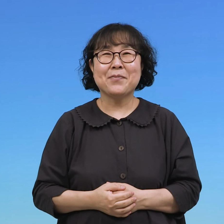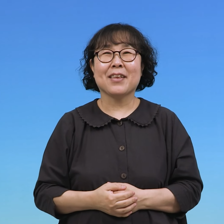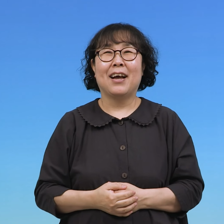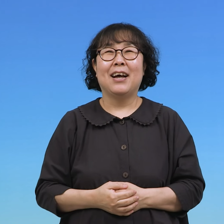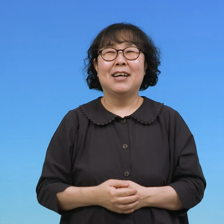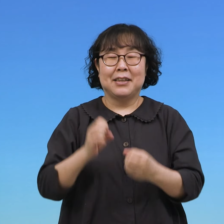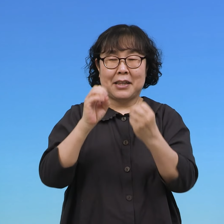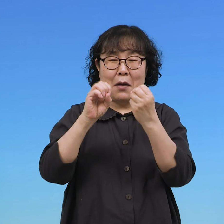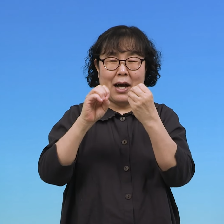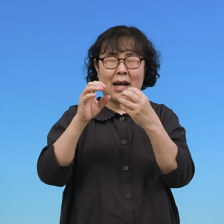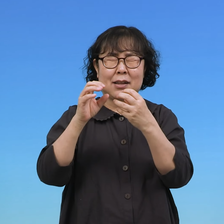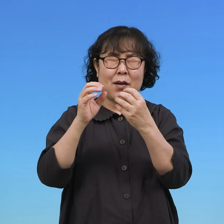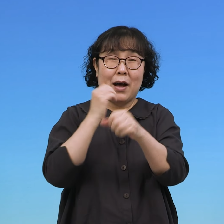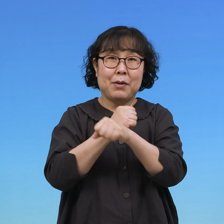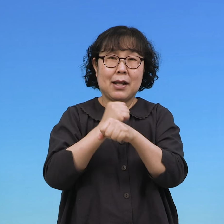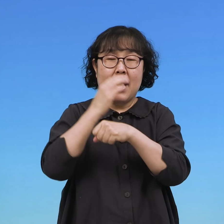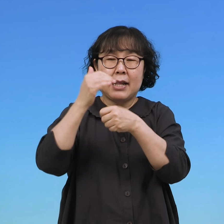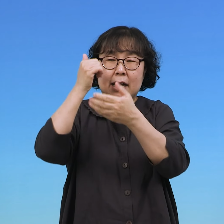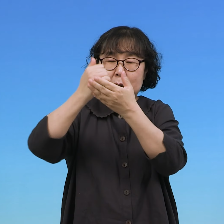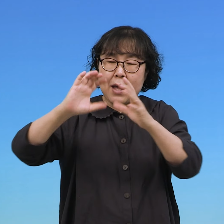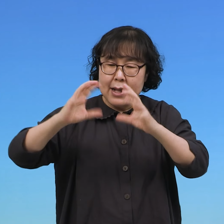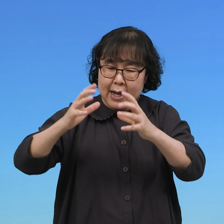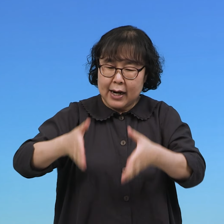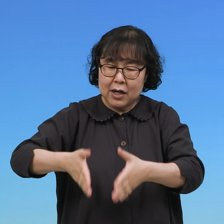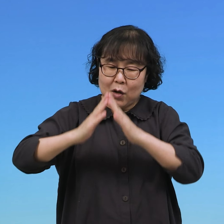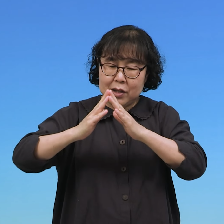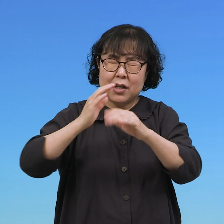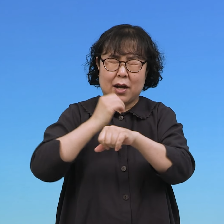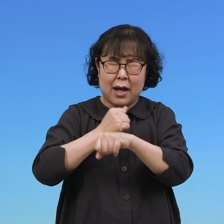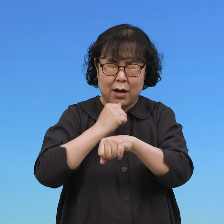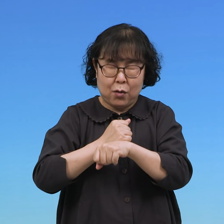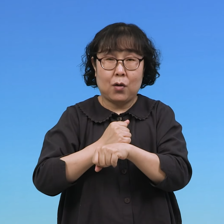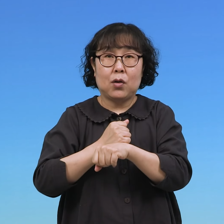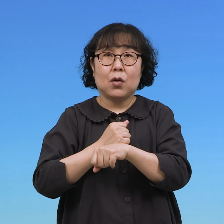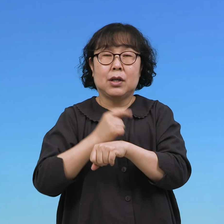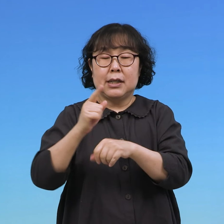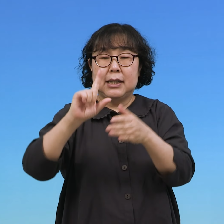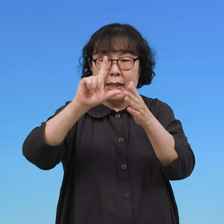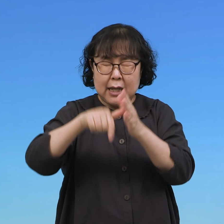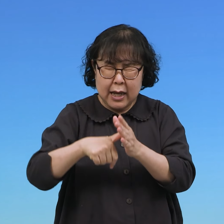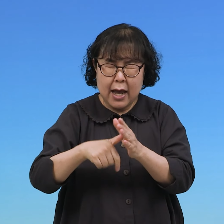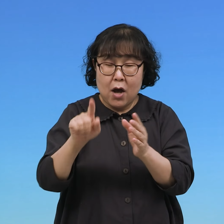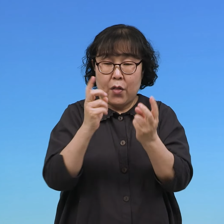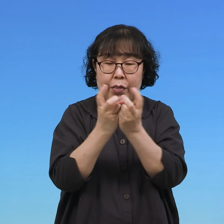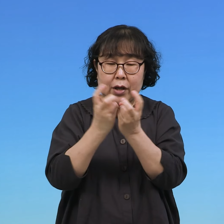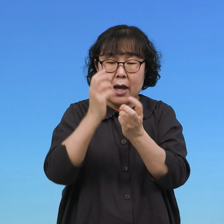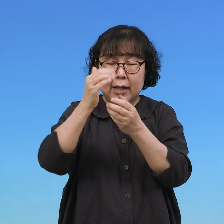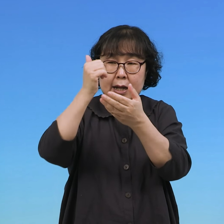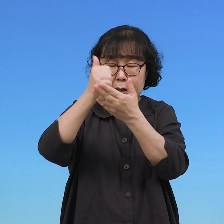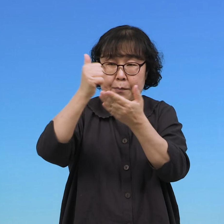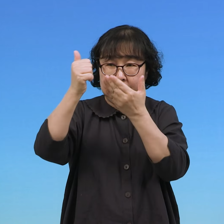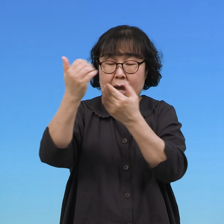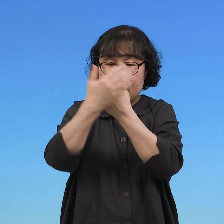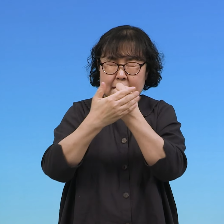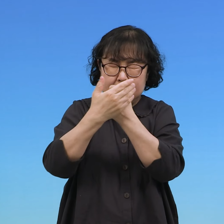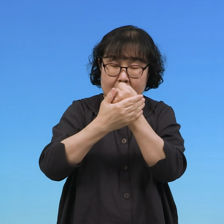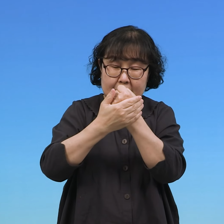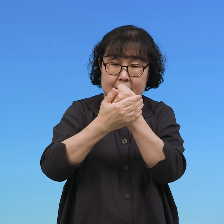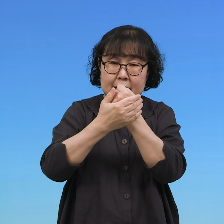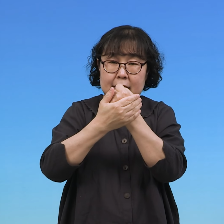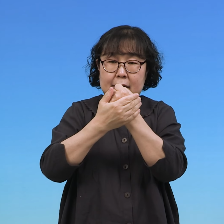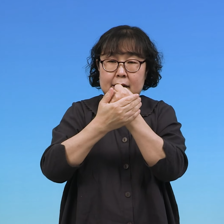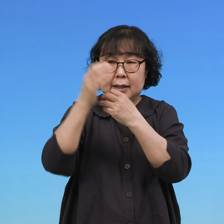대화가 뭐냐면, 우리가 하나님 나라 건설을 위하여 정말 이 시대에 어떻게 우리가 하나님께 은혜를 구해야 되는지